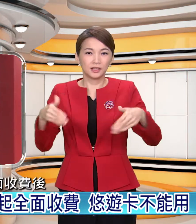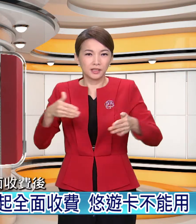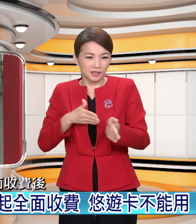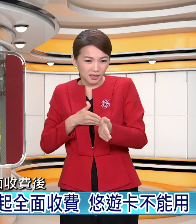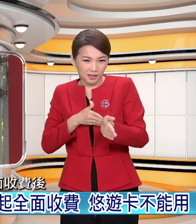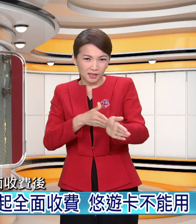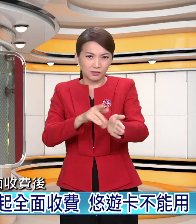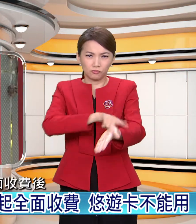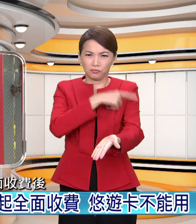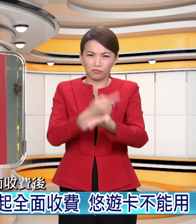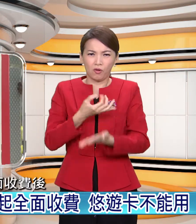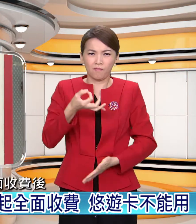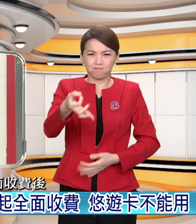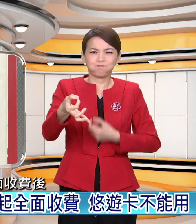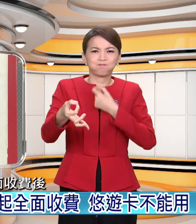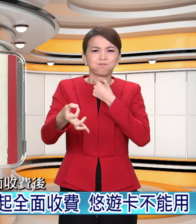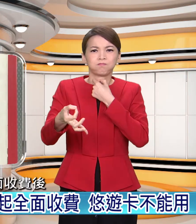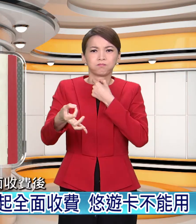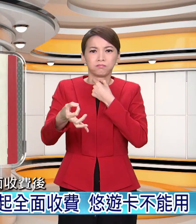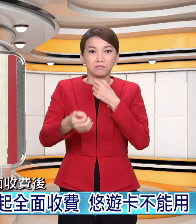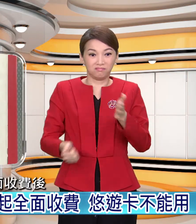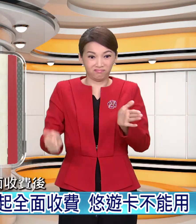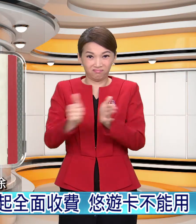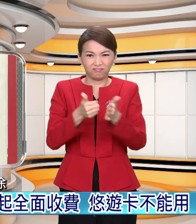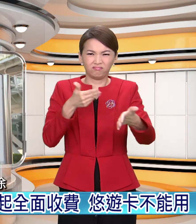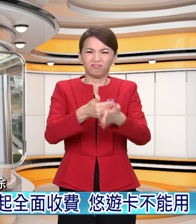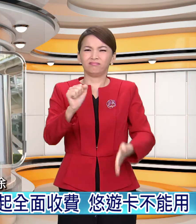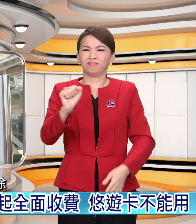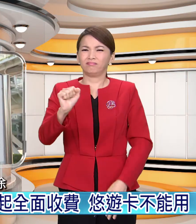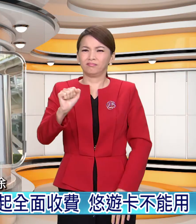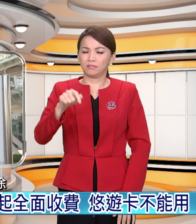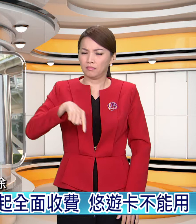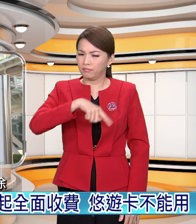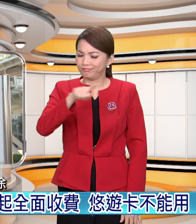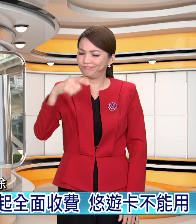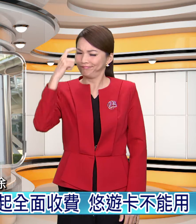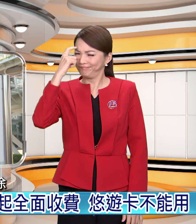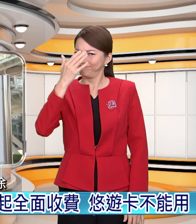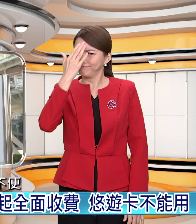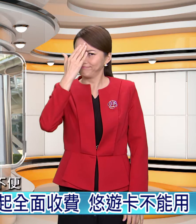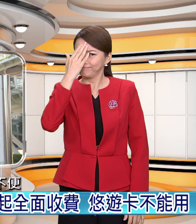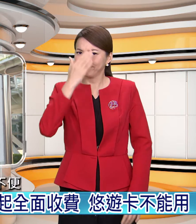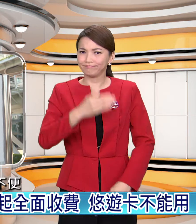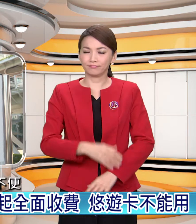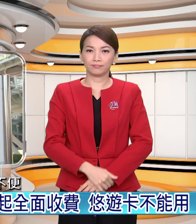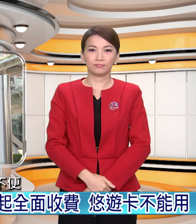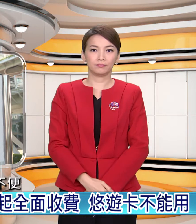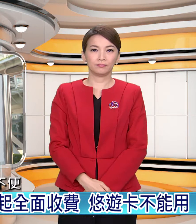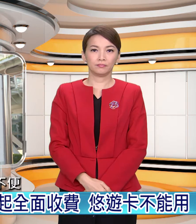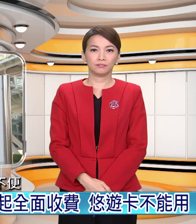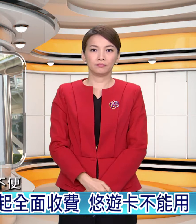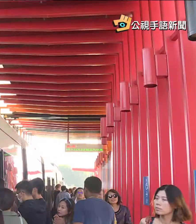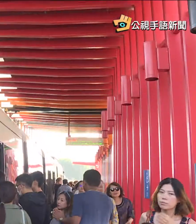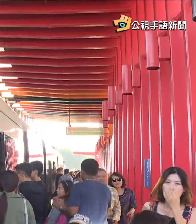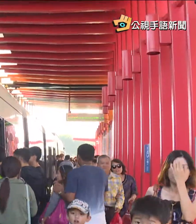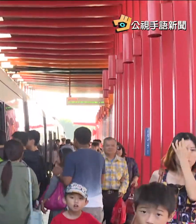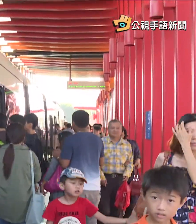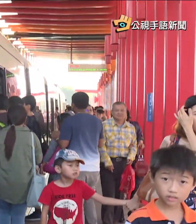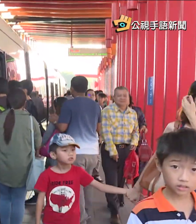十一月一號輕軌全面收費後悠遊卡也會被排除讓很多民眾覺得不便高雄